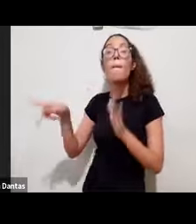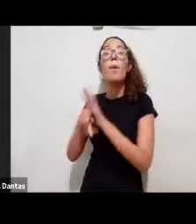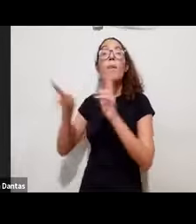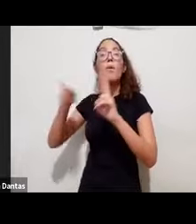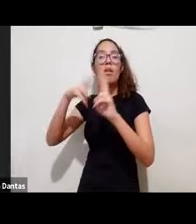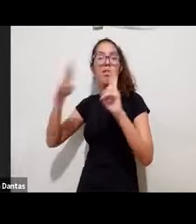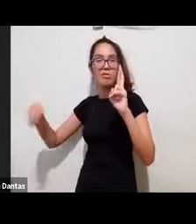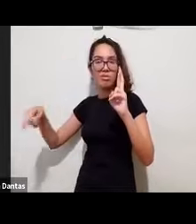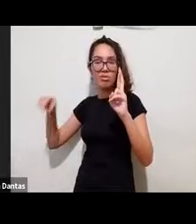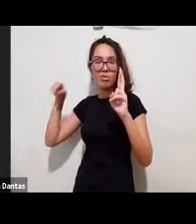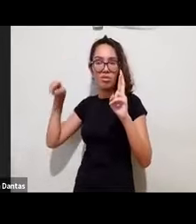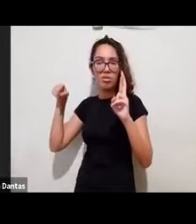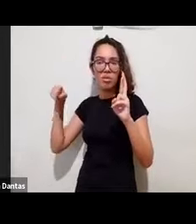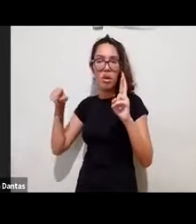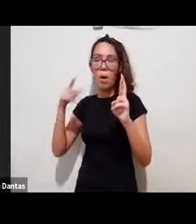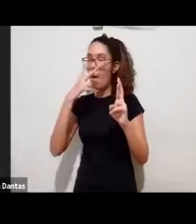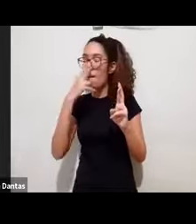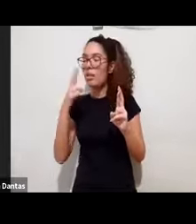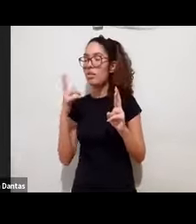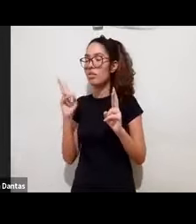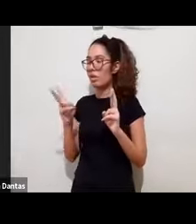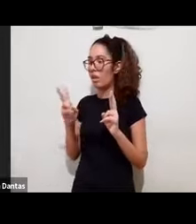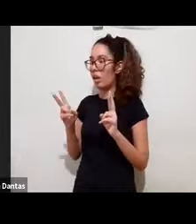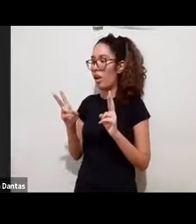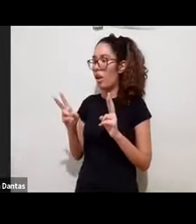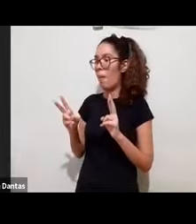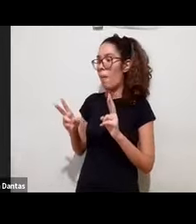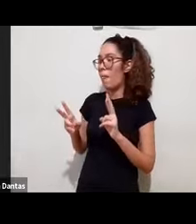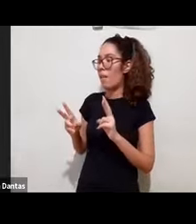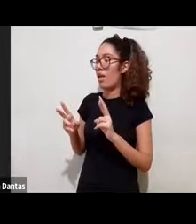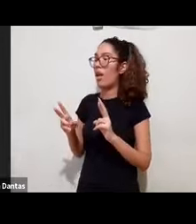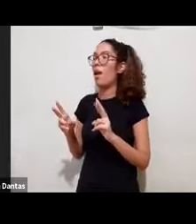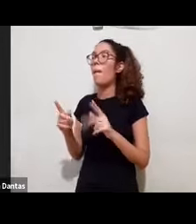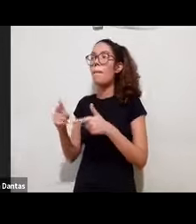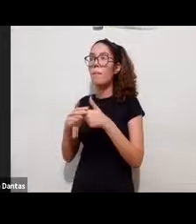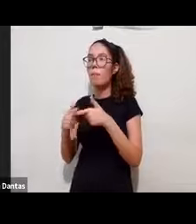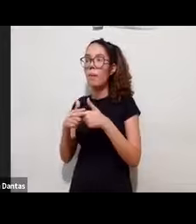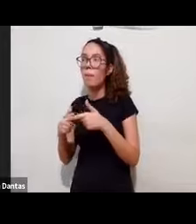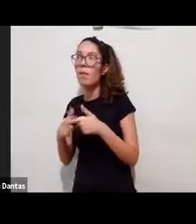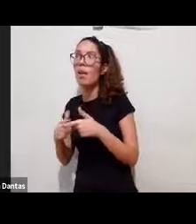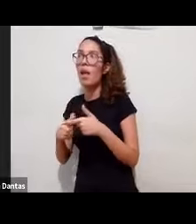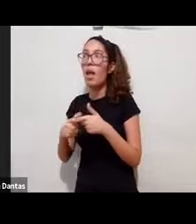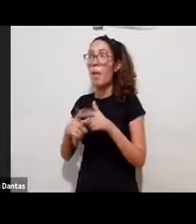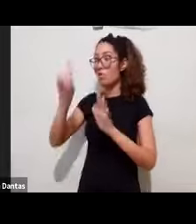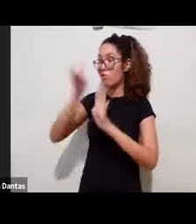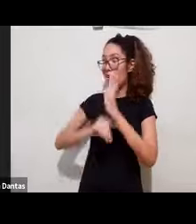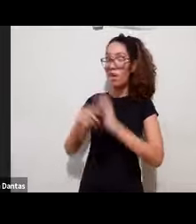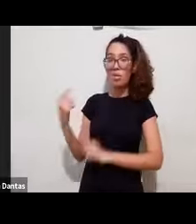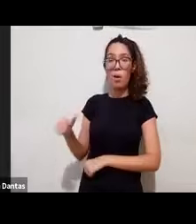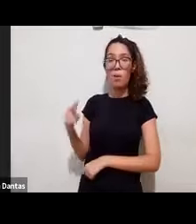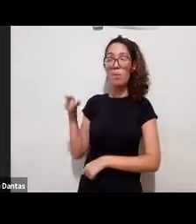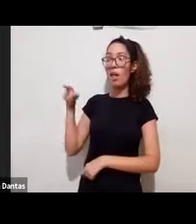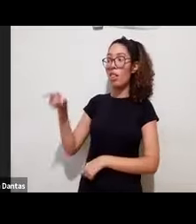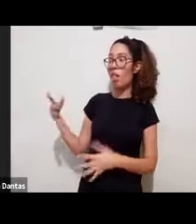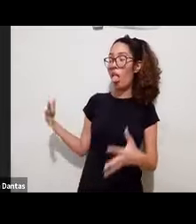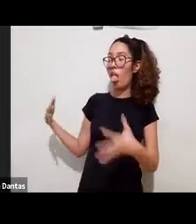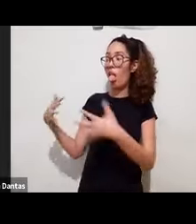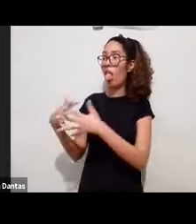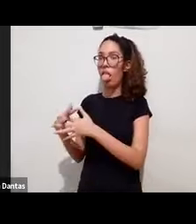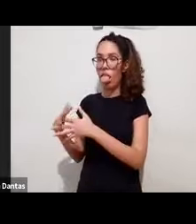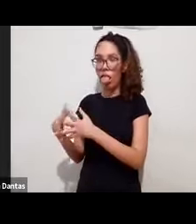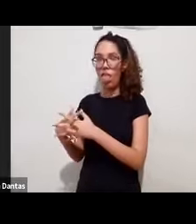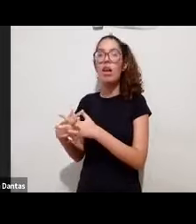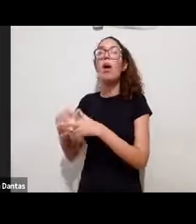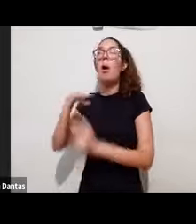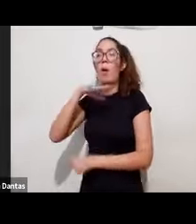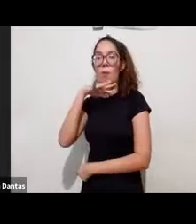de tratamentos asilares, com longa permanência, várias violações de direitos humanos, levantadas em inspeção,